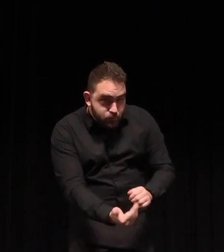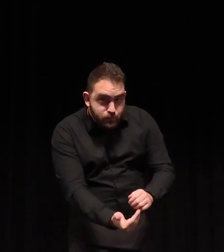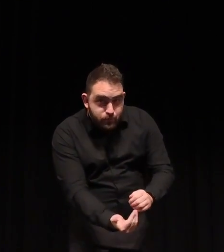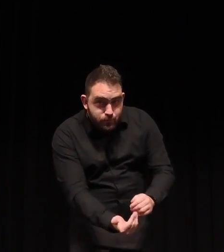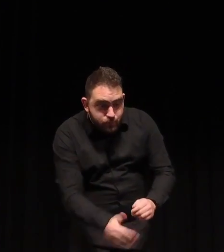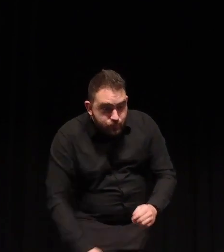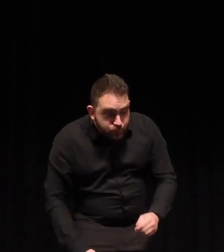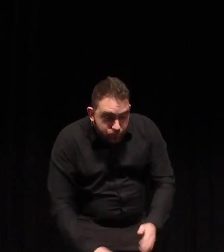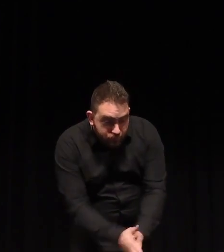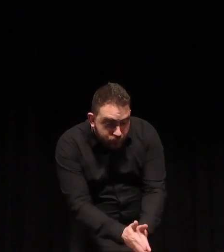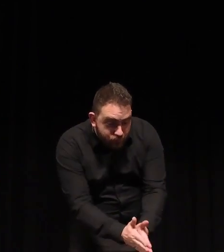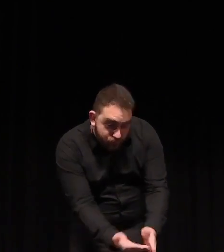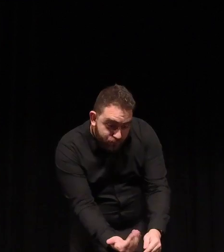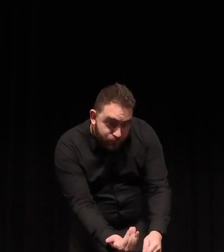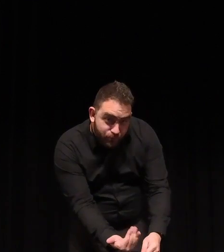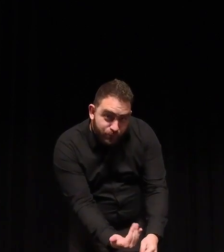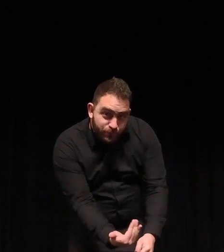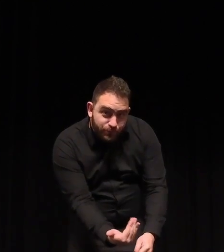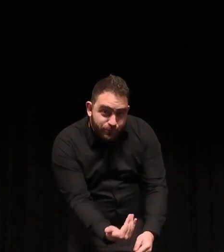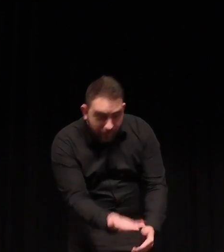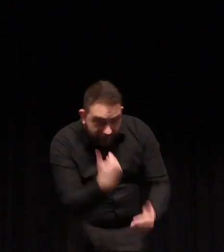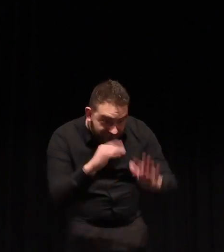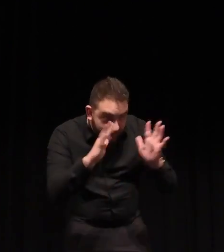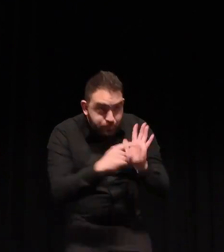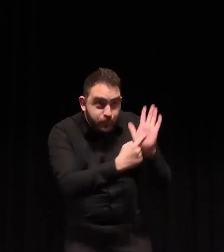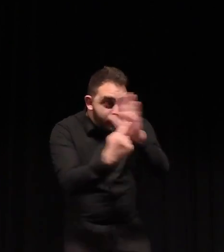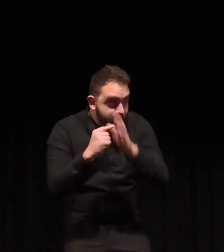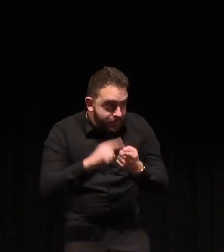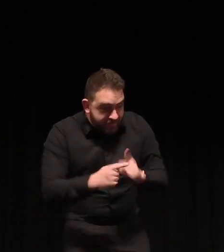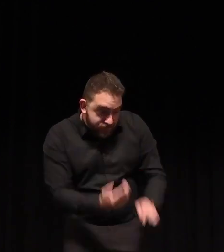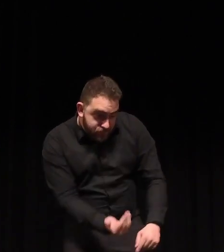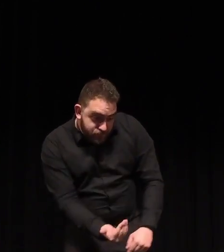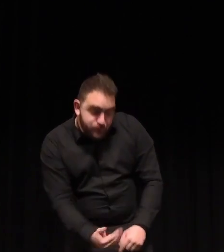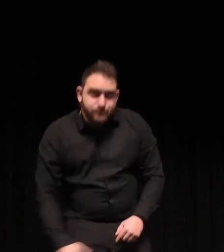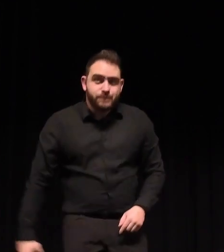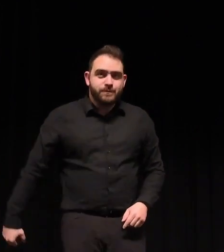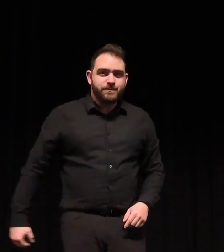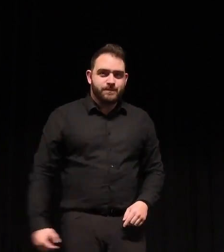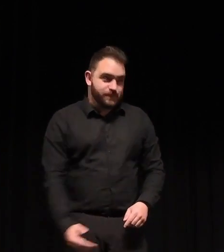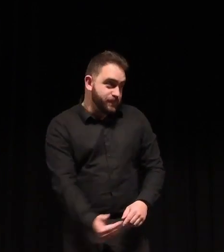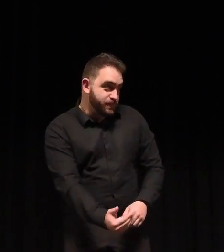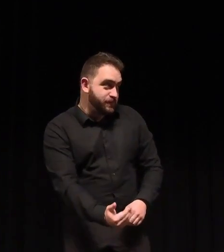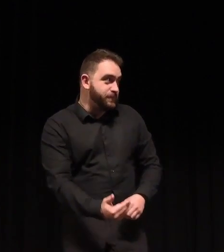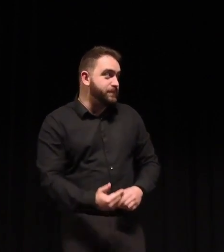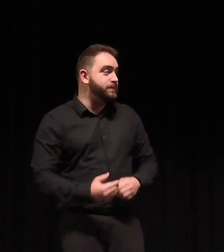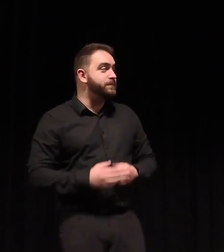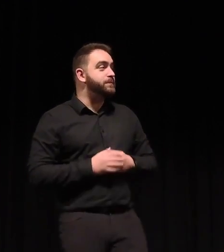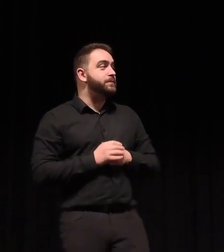Viens, viens.